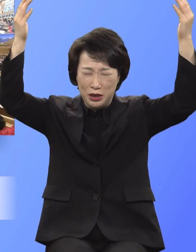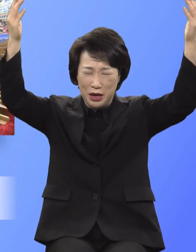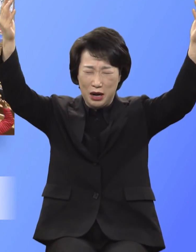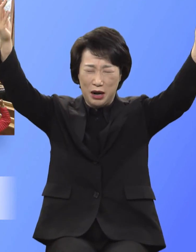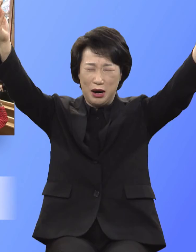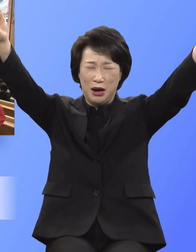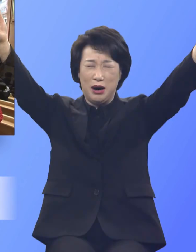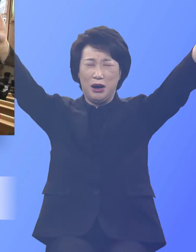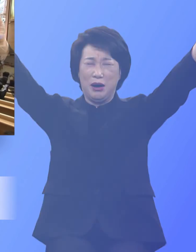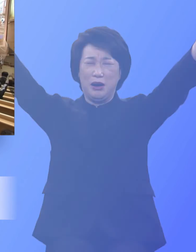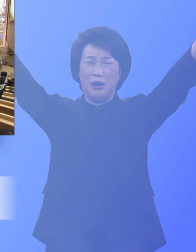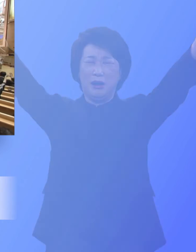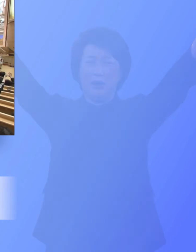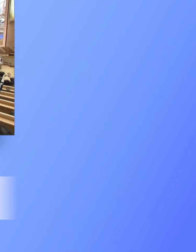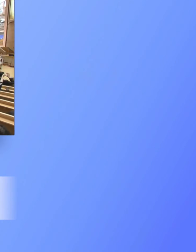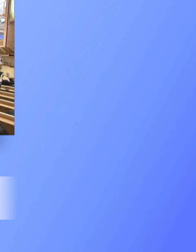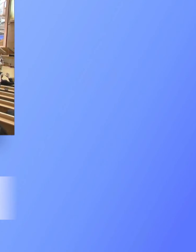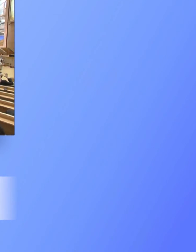주여.